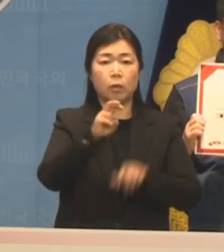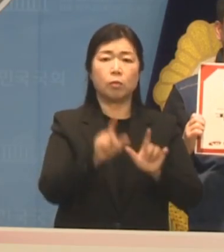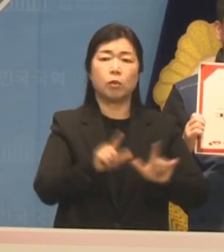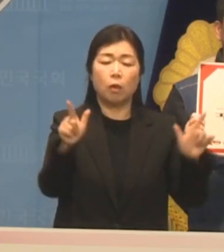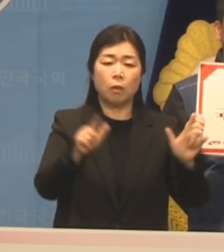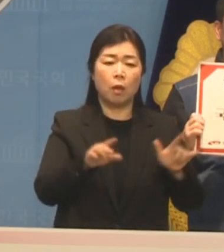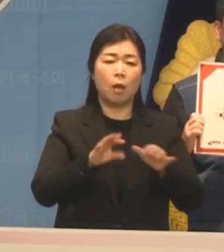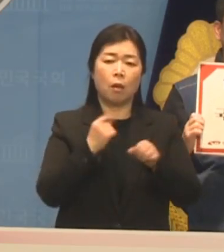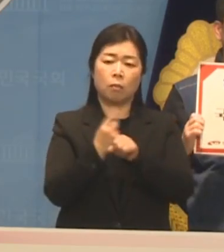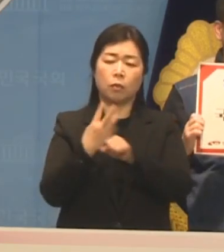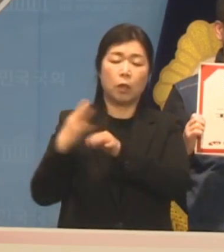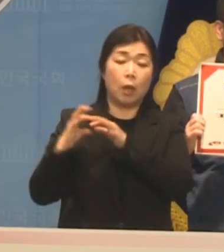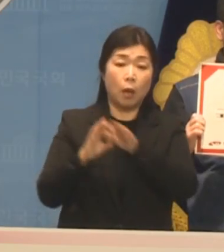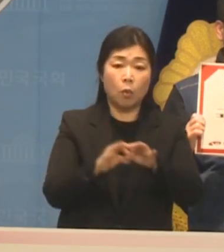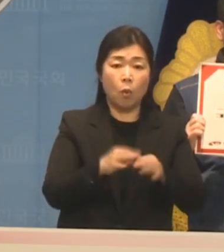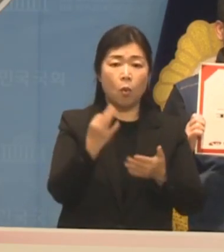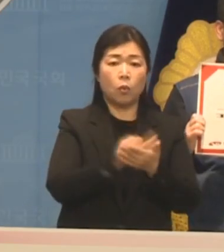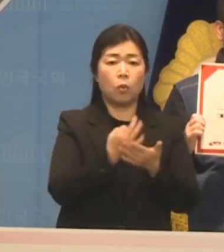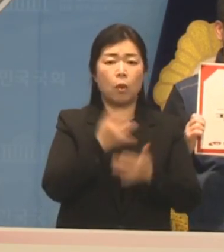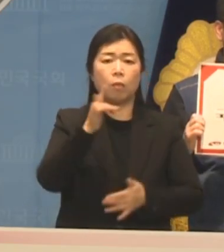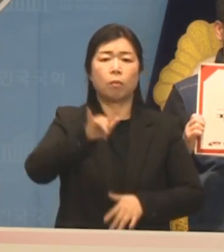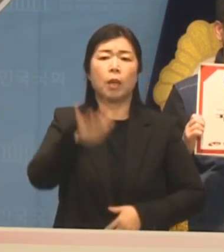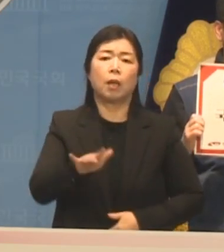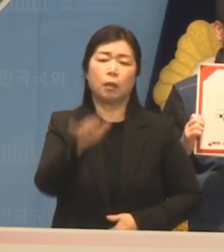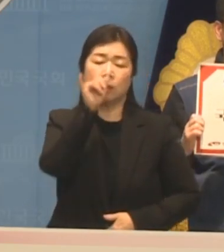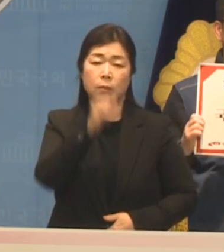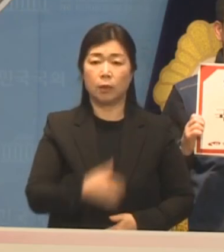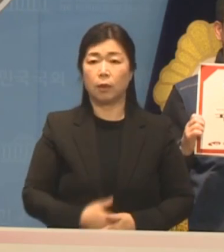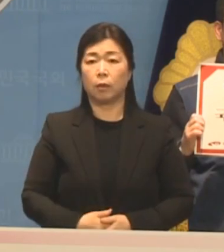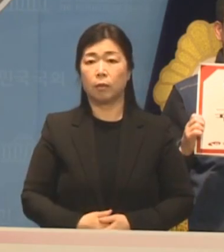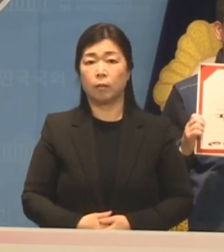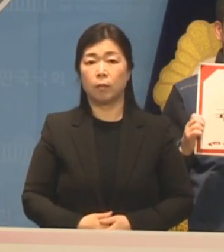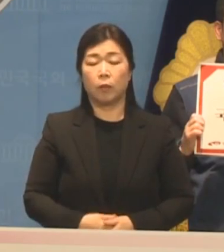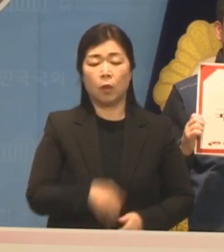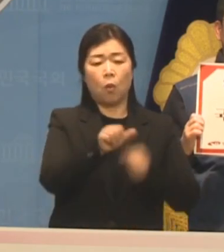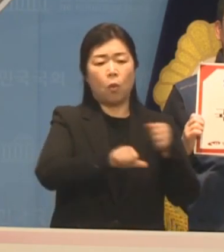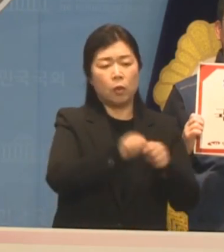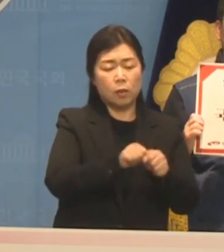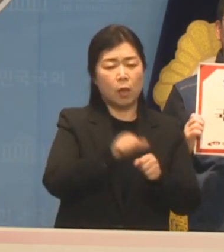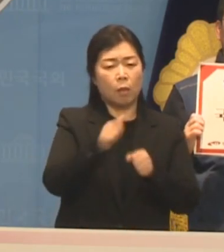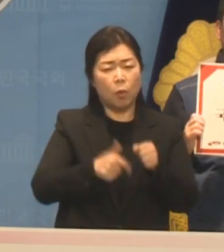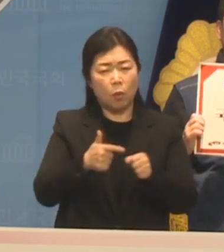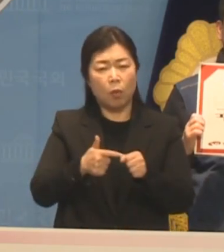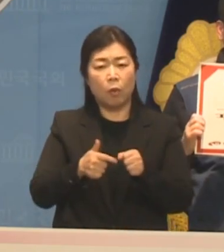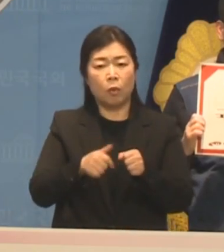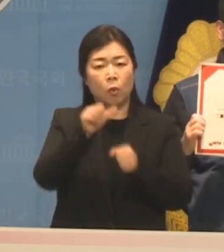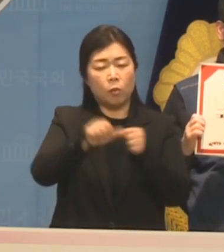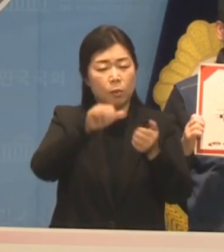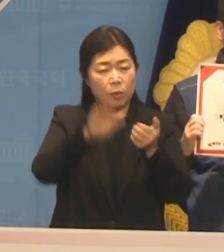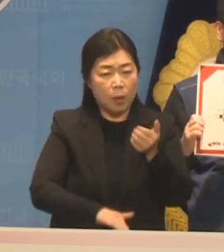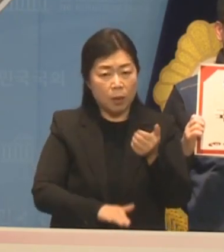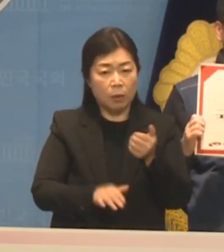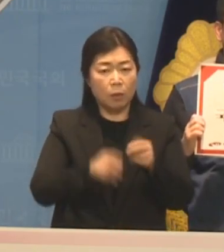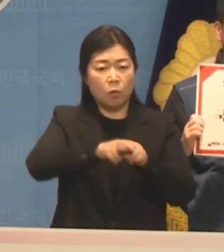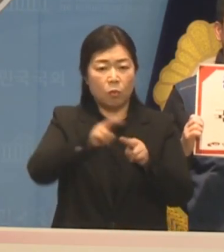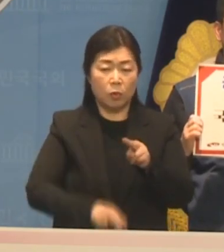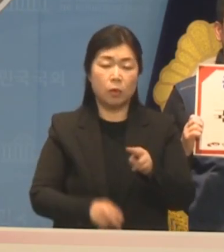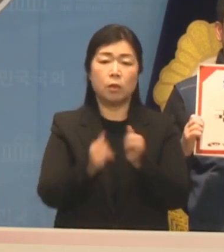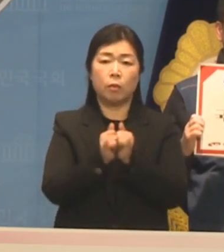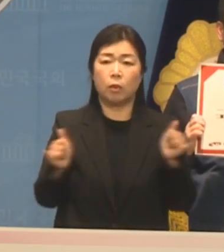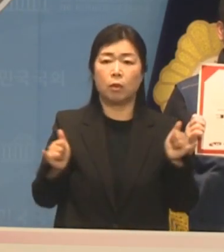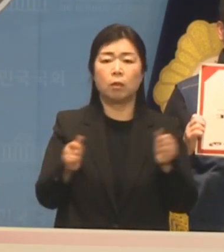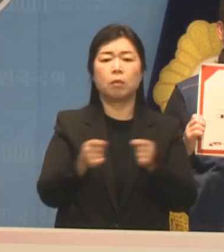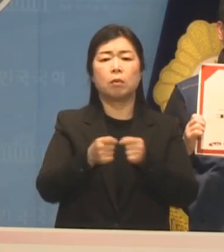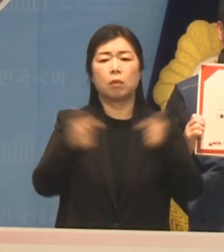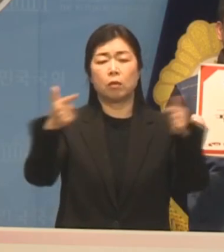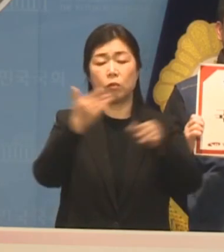생기고 있습니다. 오늘이 힘들어서 현장을 떠나는 5년차, 저연차 공무원들이 10,000명이 훨씬 넘어가고 있습니다.